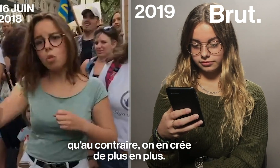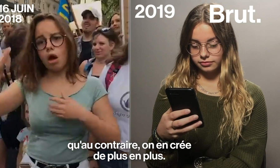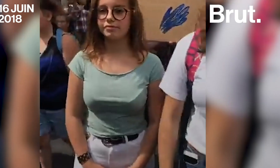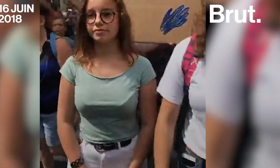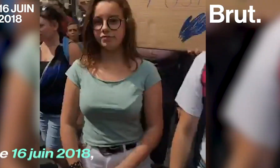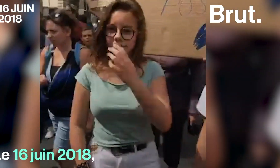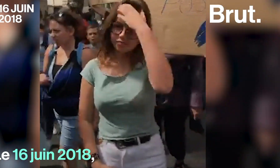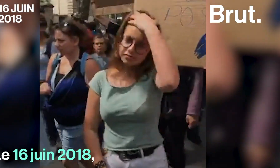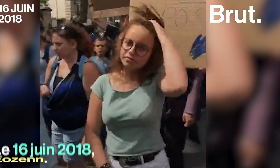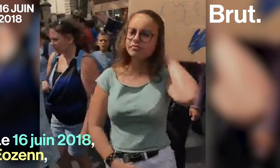plus.